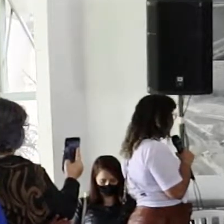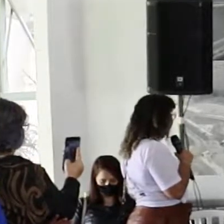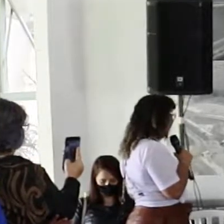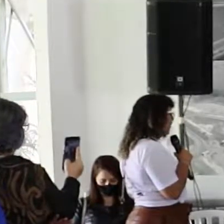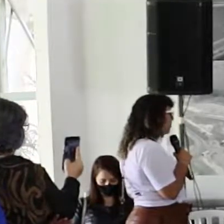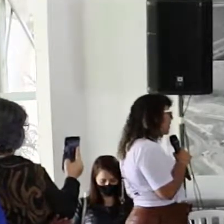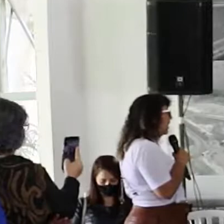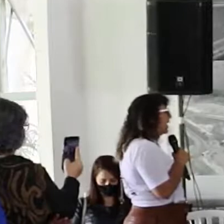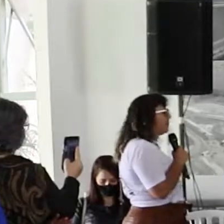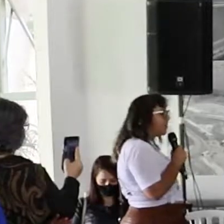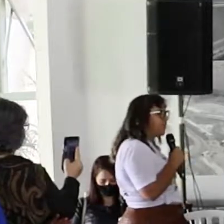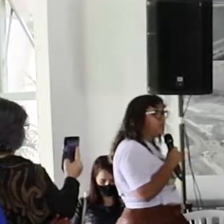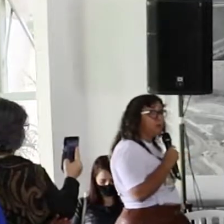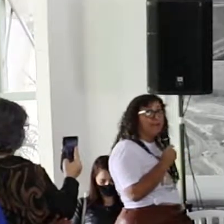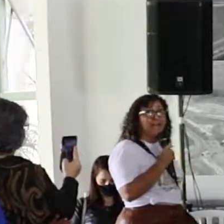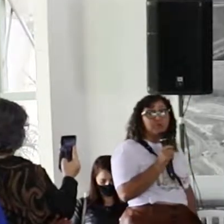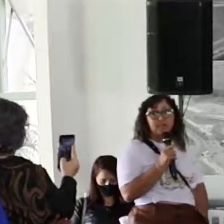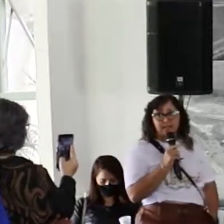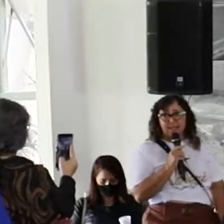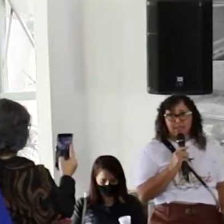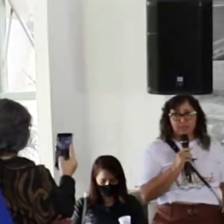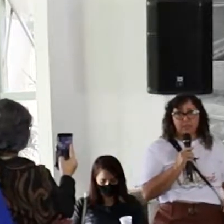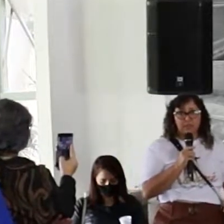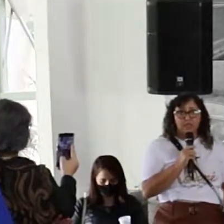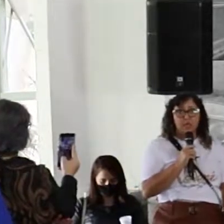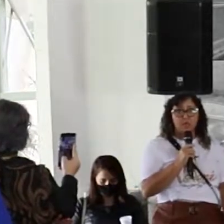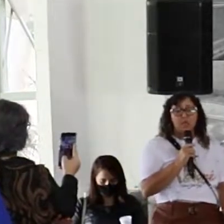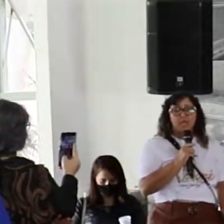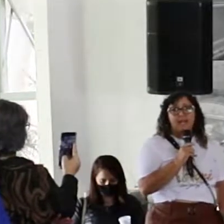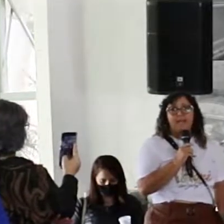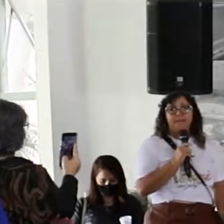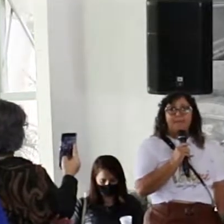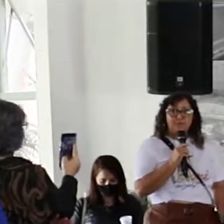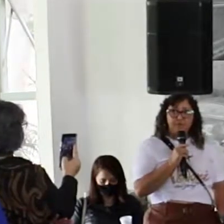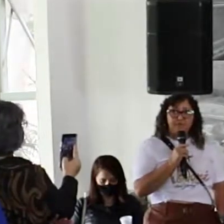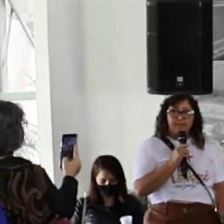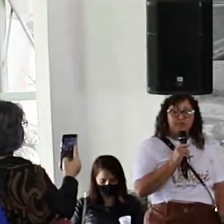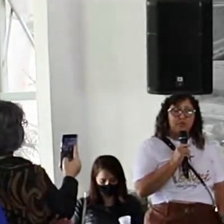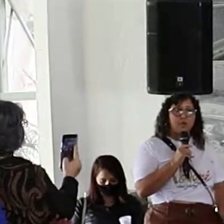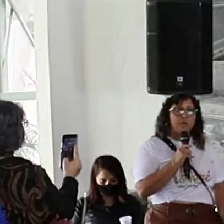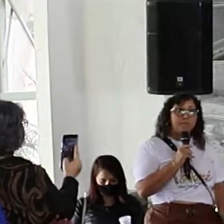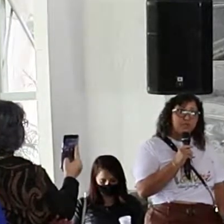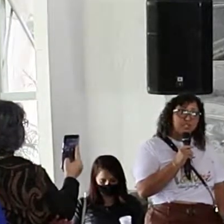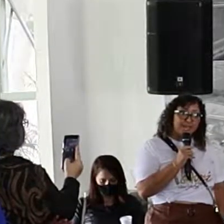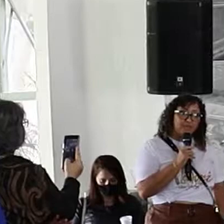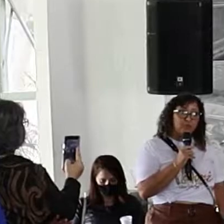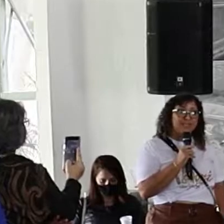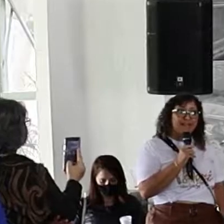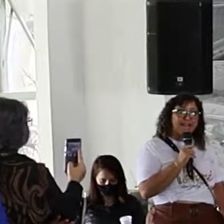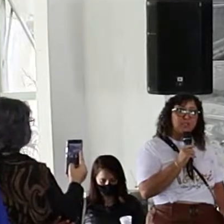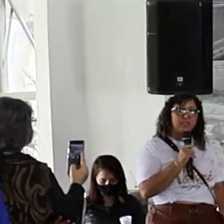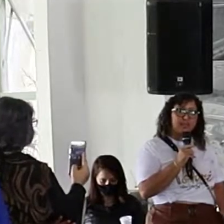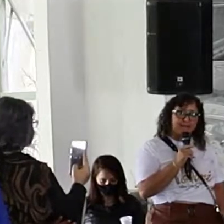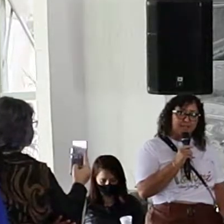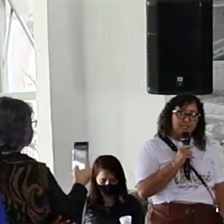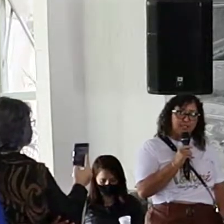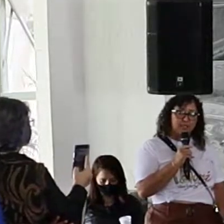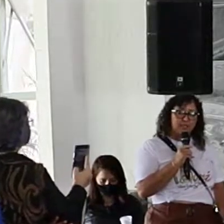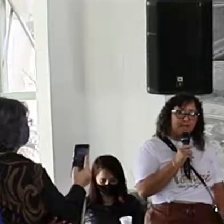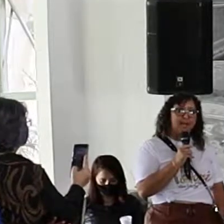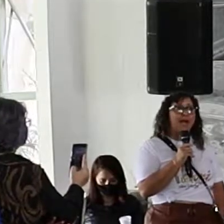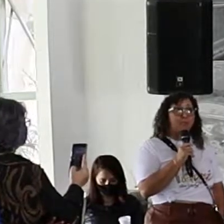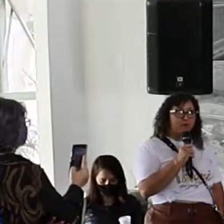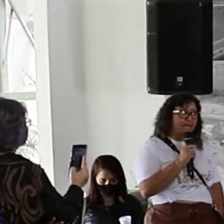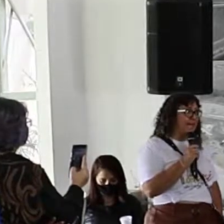apoiando esse movimento e apoiando a sociedade então é mais uma vez isso que é um projeto tá a